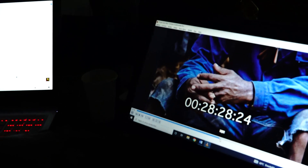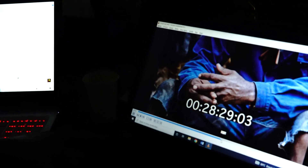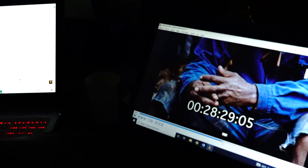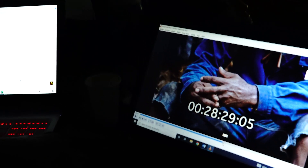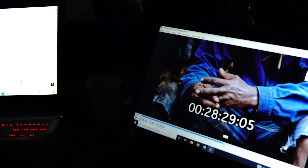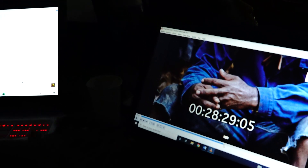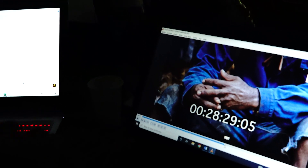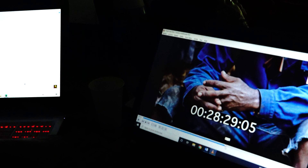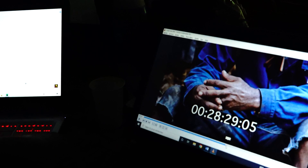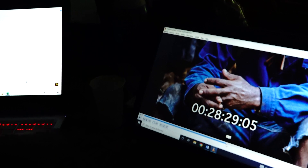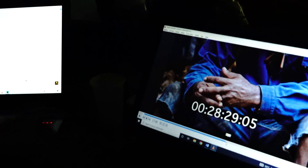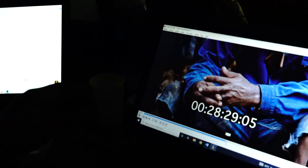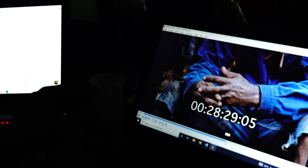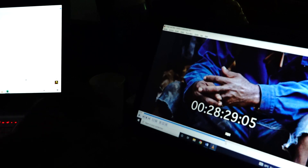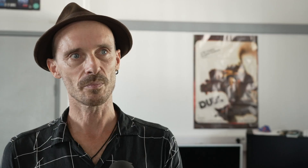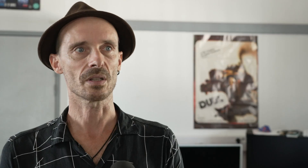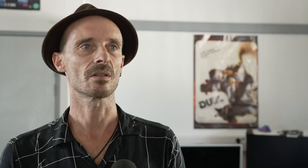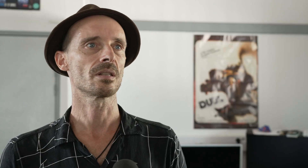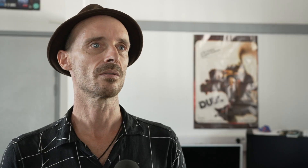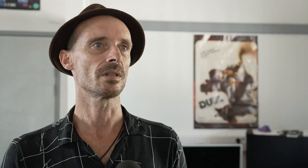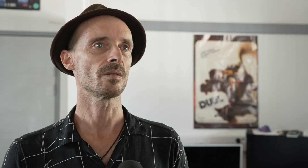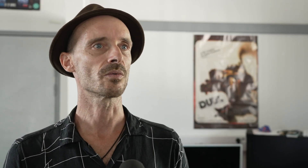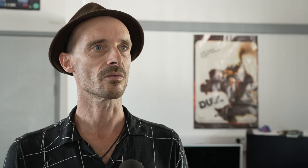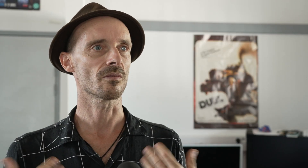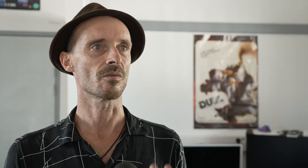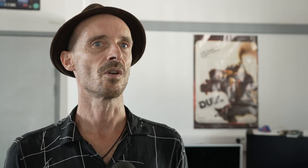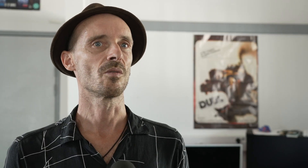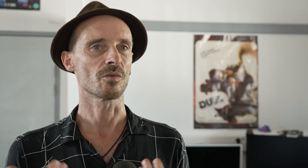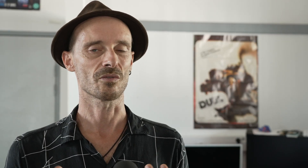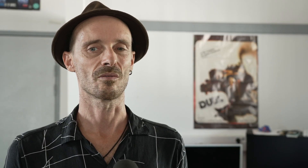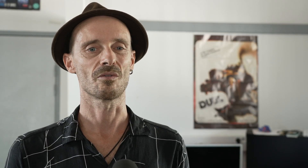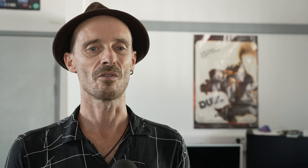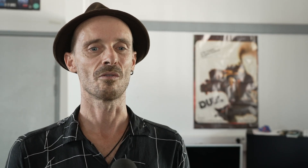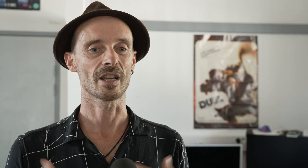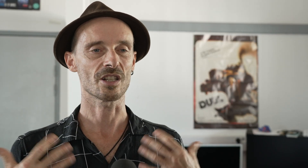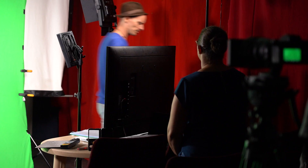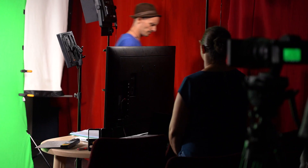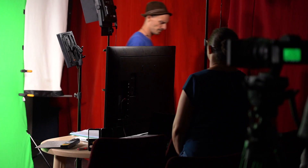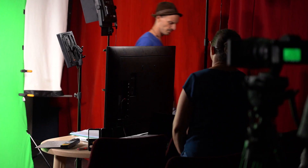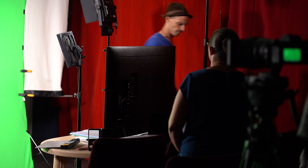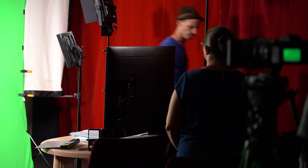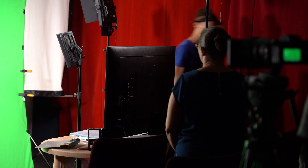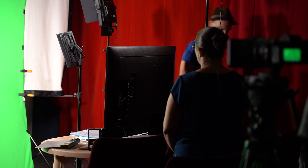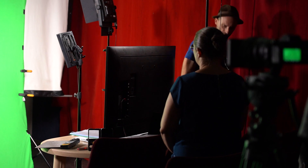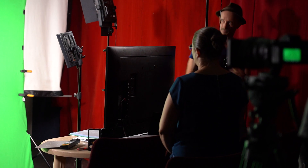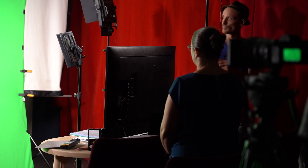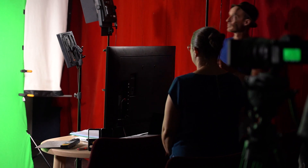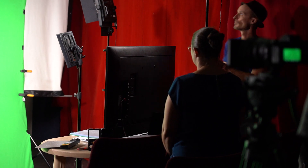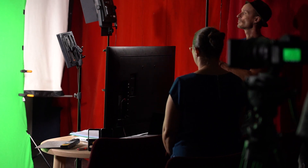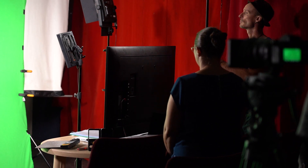voix intérieure, et là, il y avait une 2e personne qui le signait pour le langage intérieur du personnage principal. En tout cas,